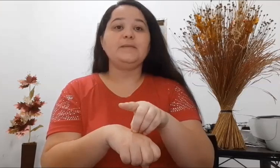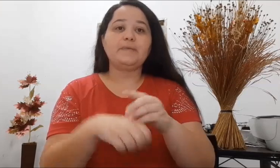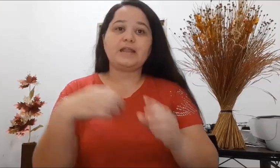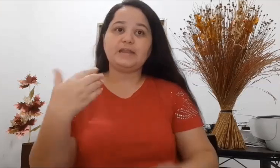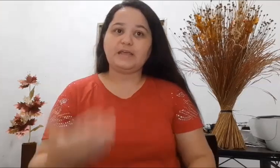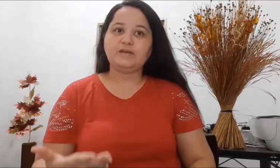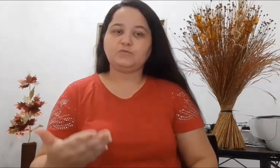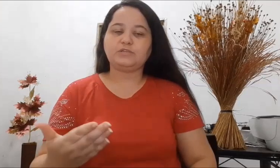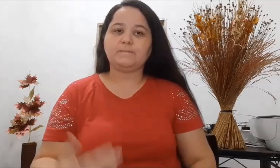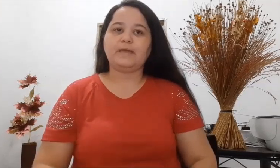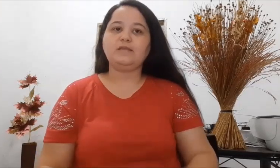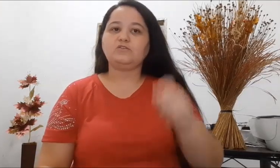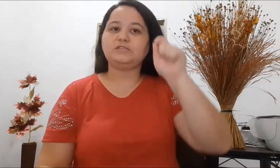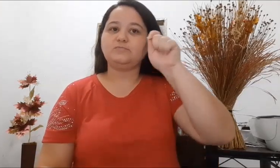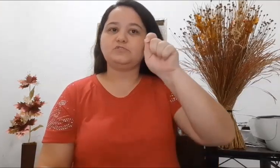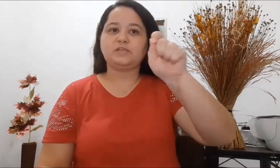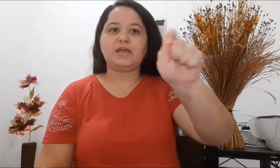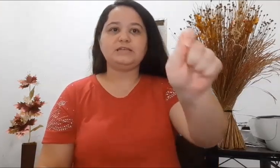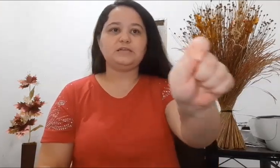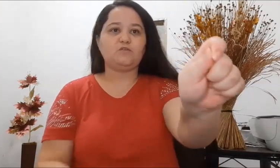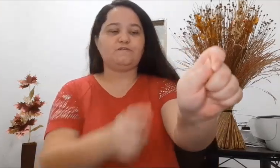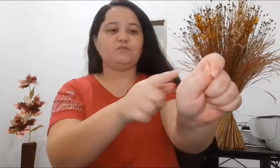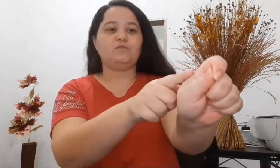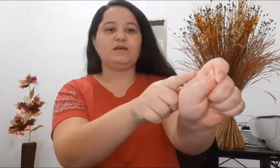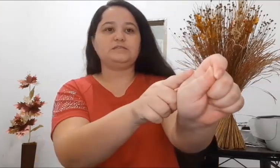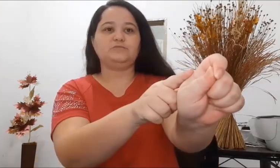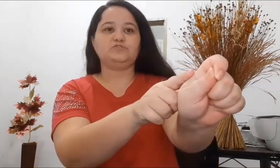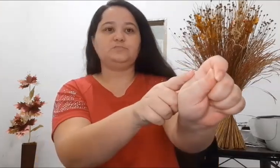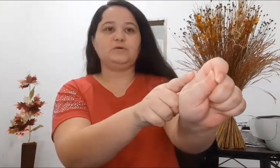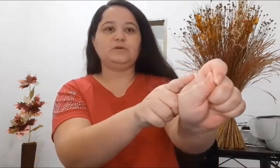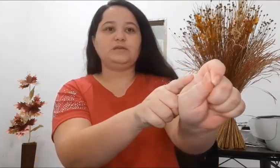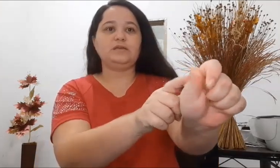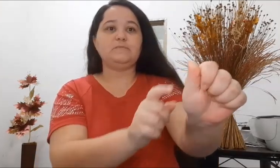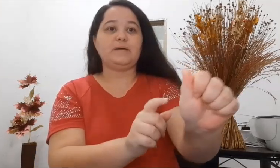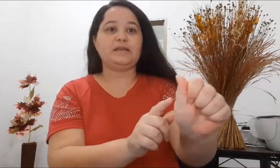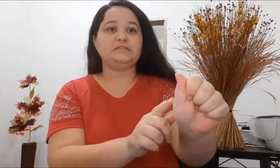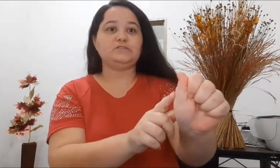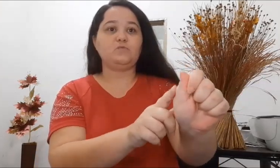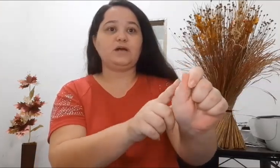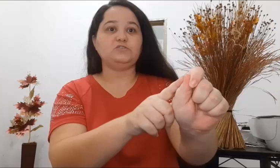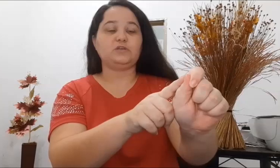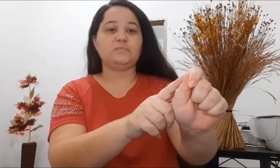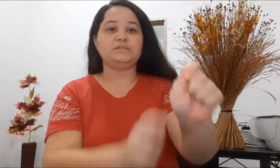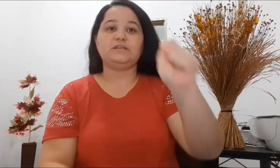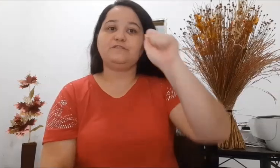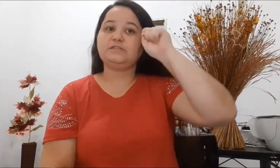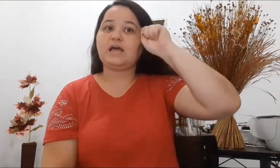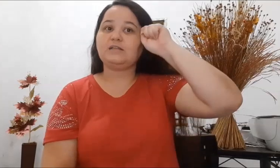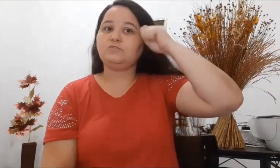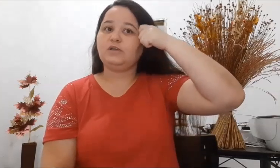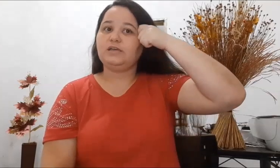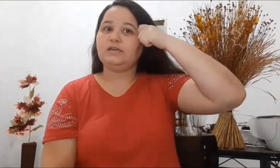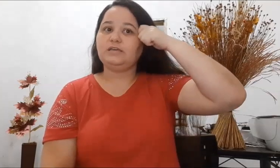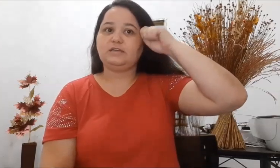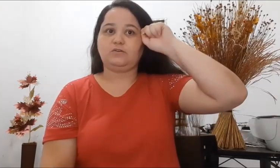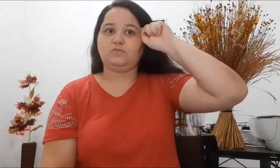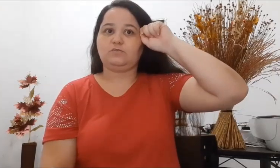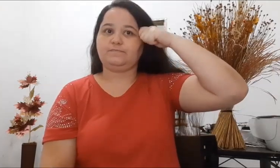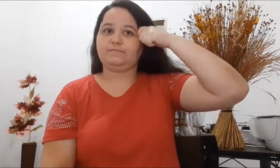para negro também, nós temos essa configuração de mão aqui, que parece um A, só que é mais levantado, e aqui,